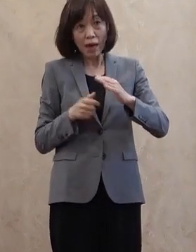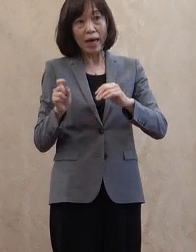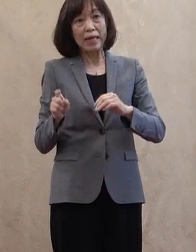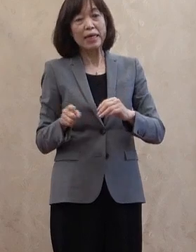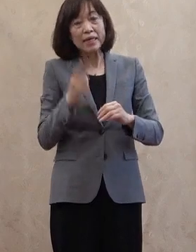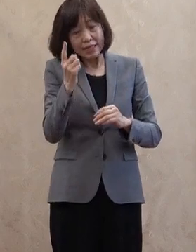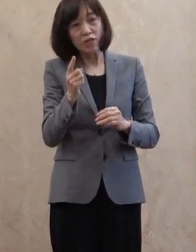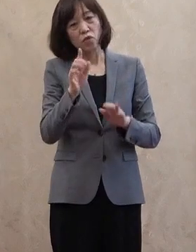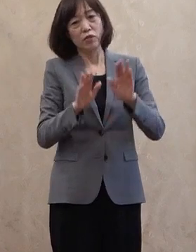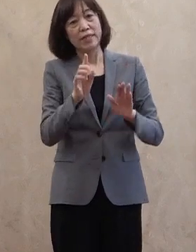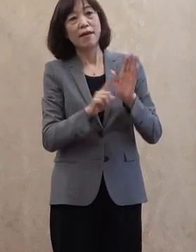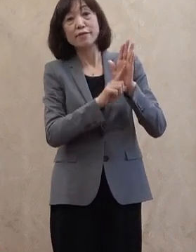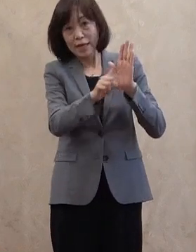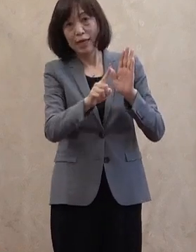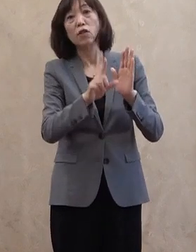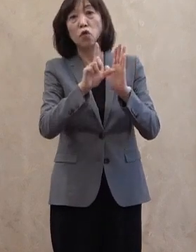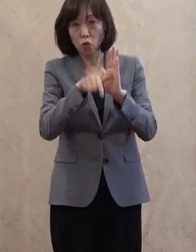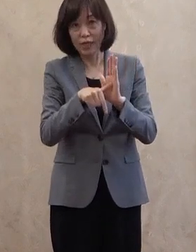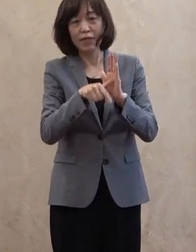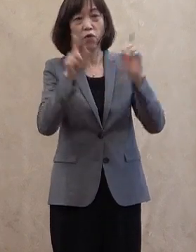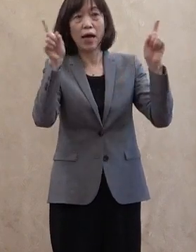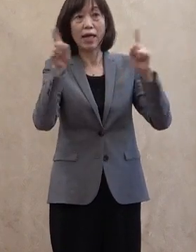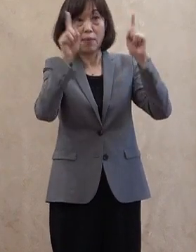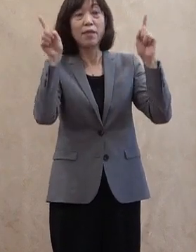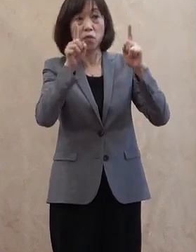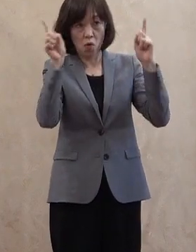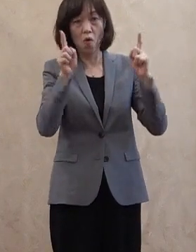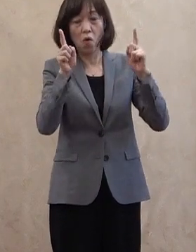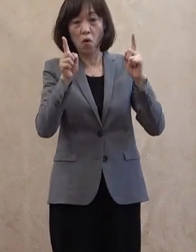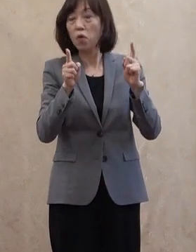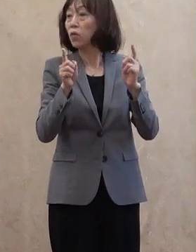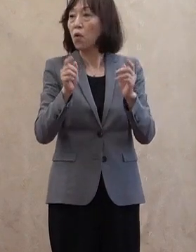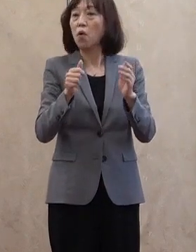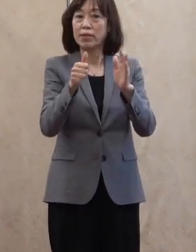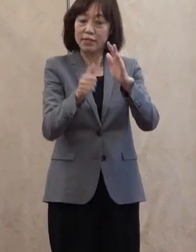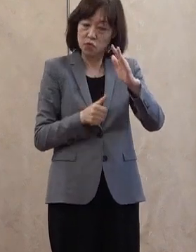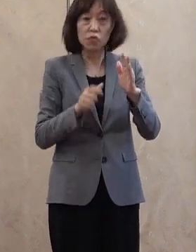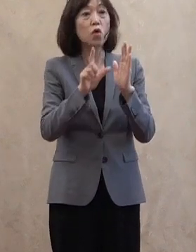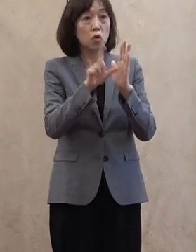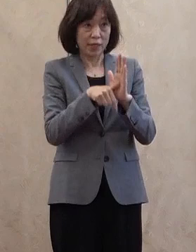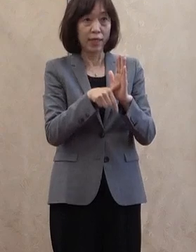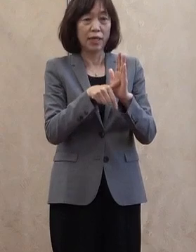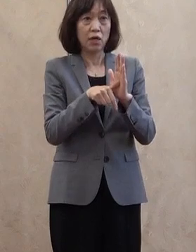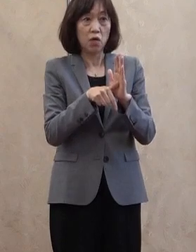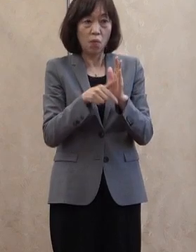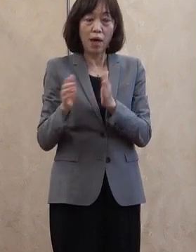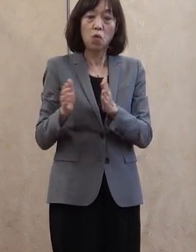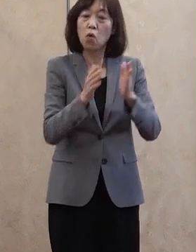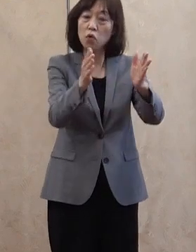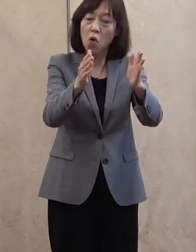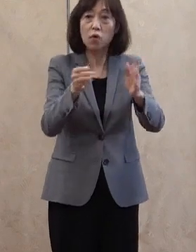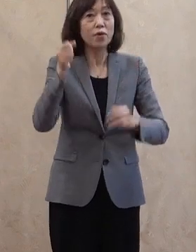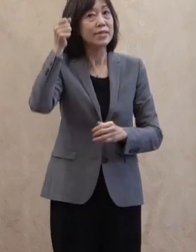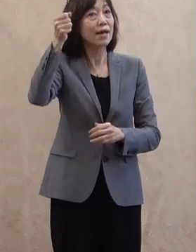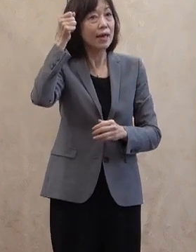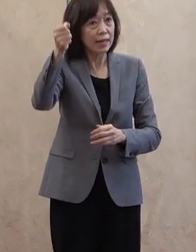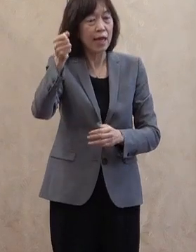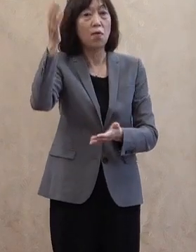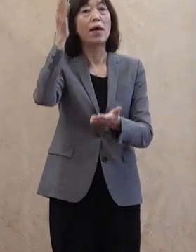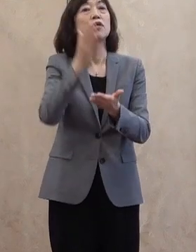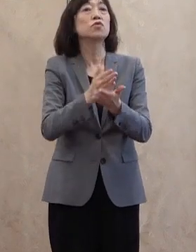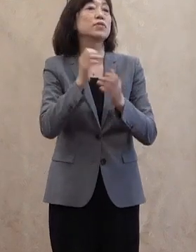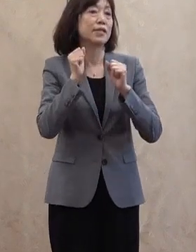場合、あるいはイベントの自粛要請を出している場合については、行動の聖火リレーはもう中止するという基準があります